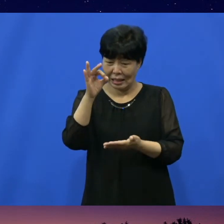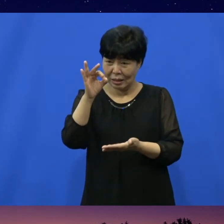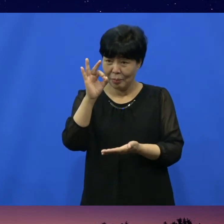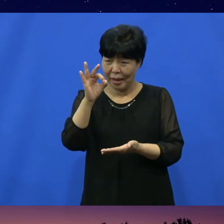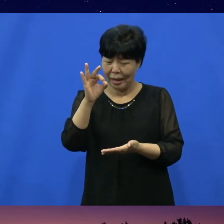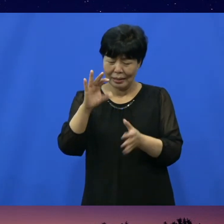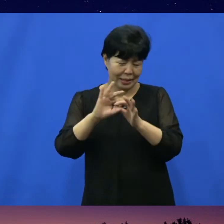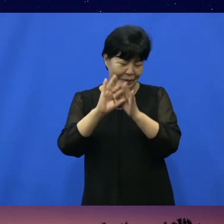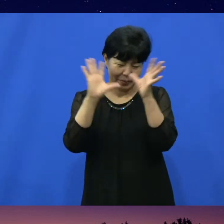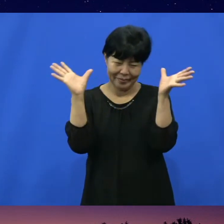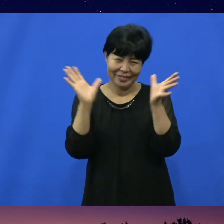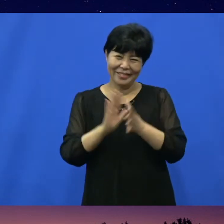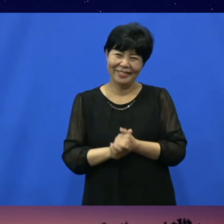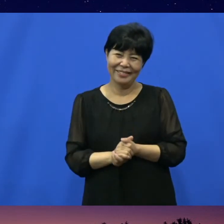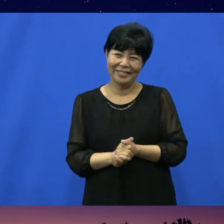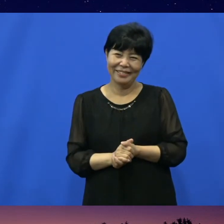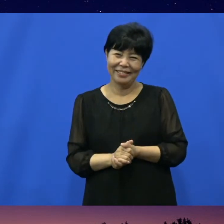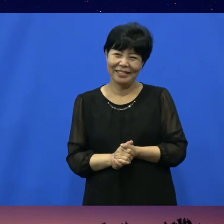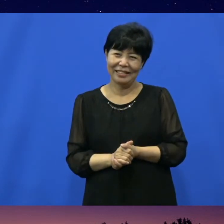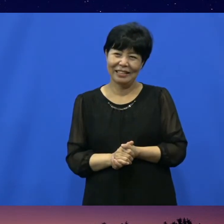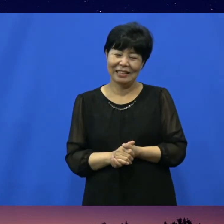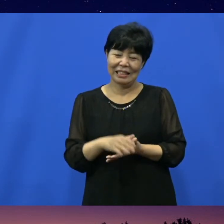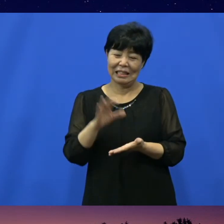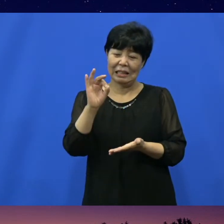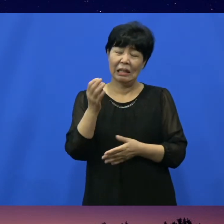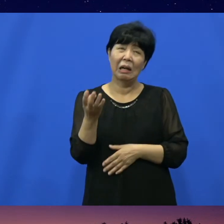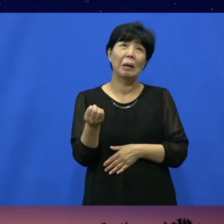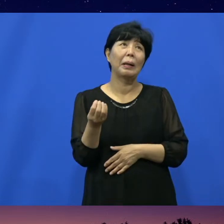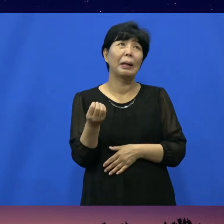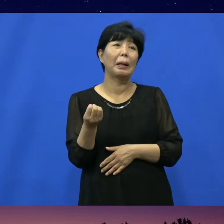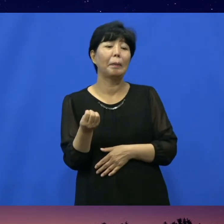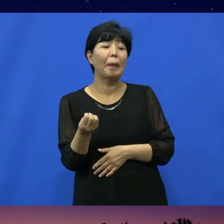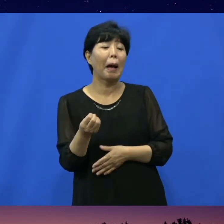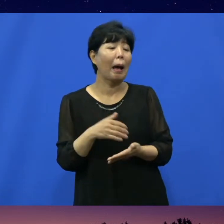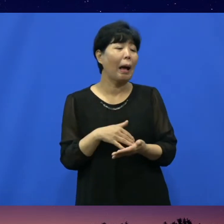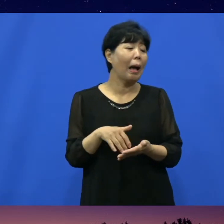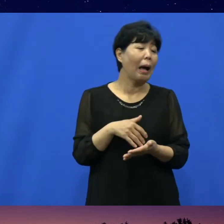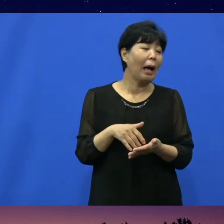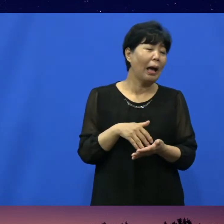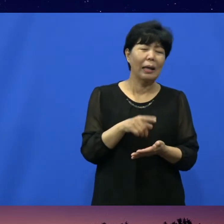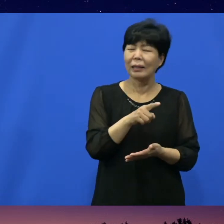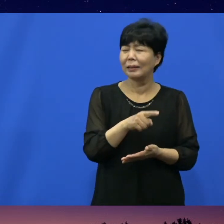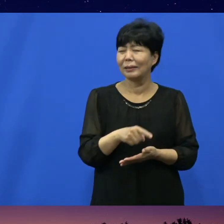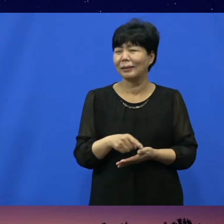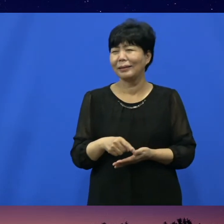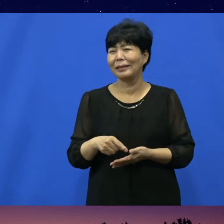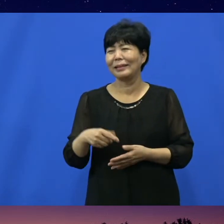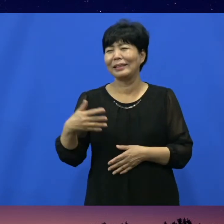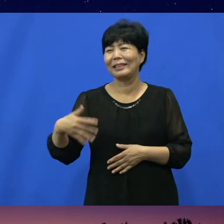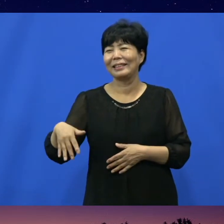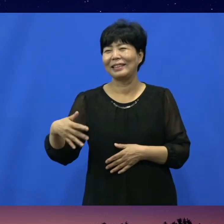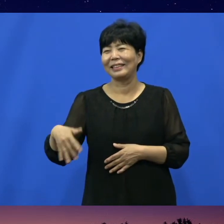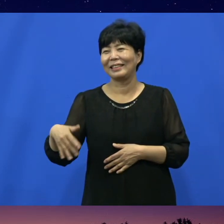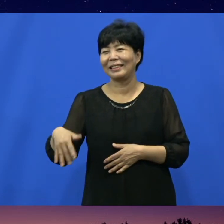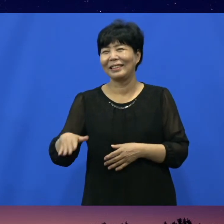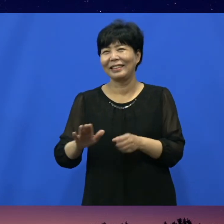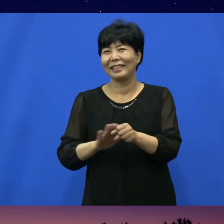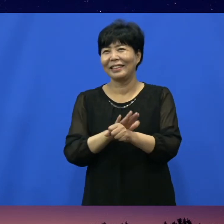안 하는 거예요. 선물 주고받을 때 돈 따지는 건 아직 사랑의 단계가 아니에요.